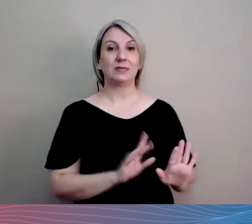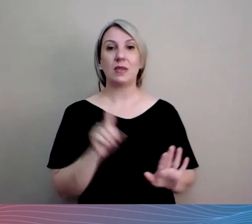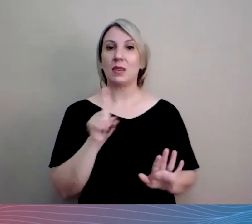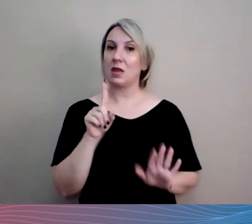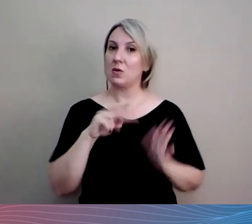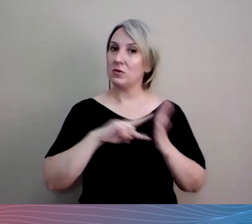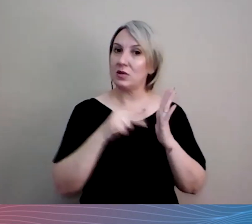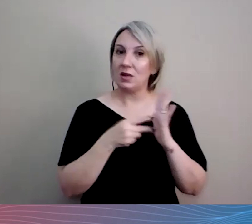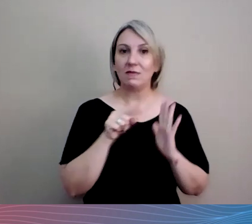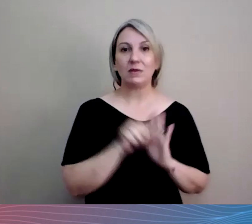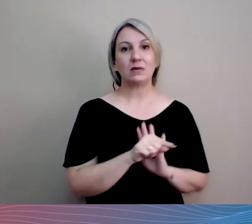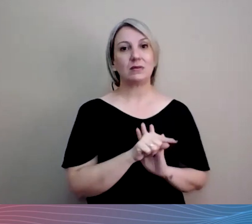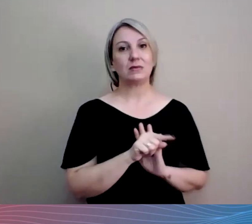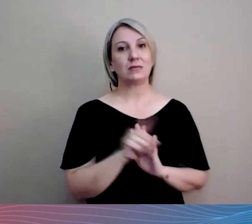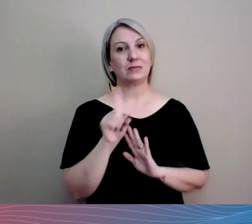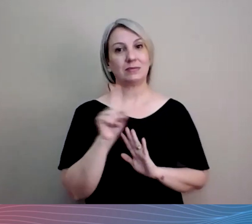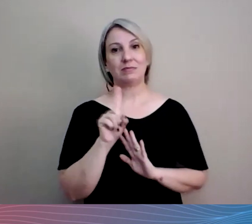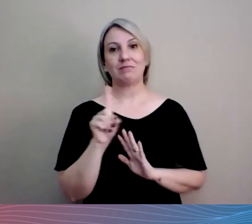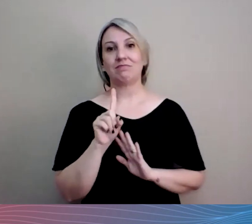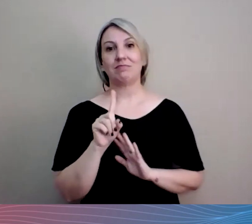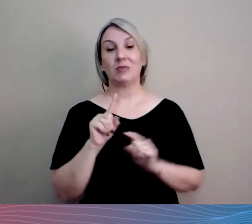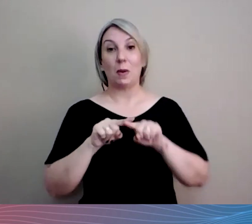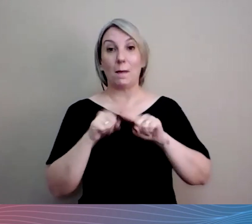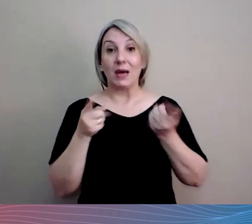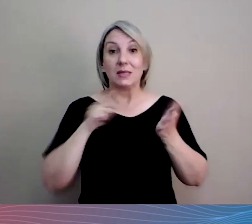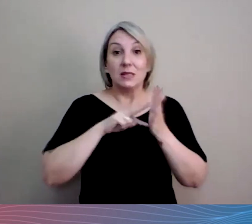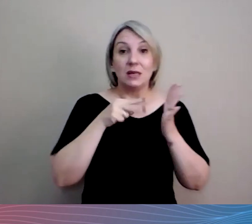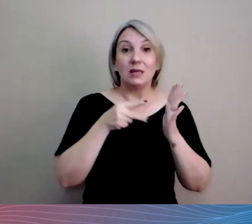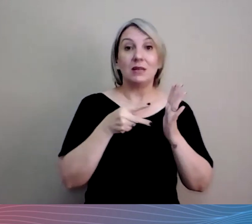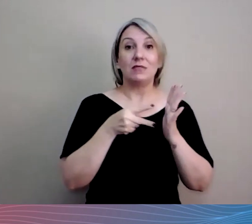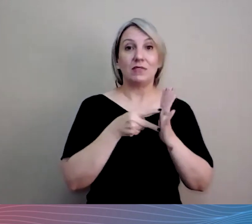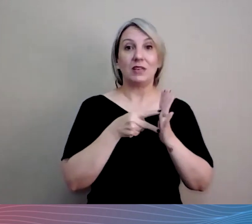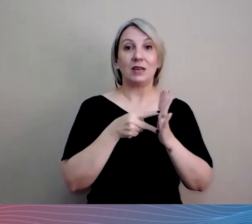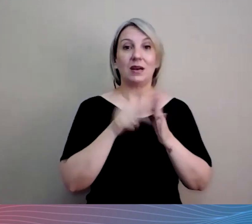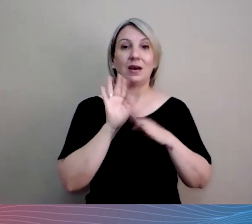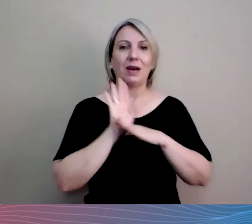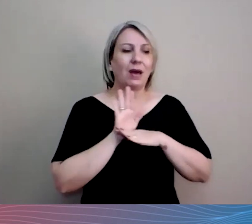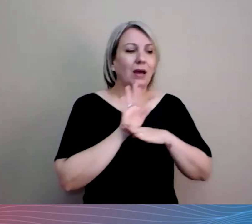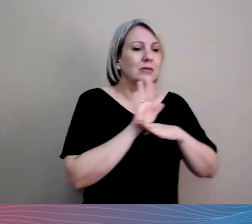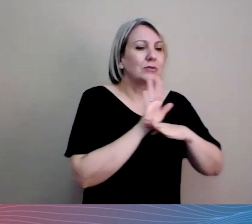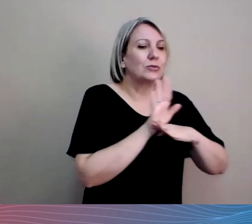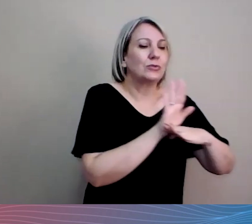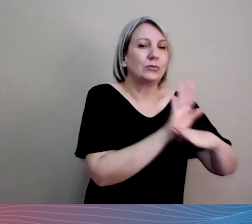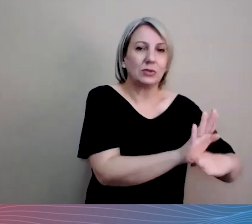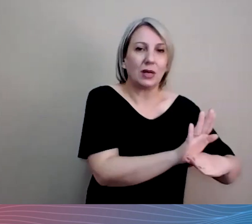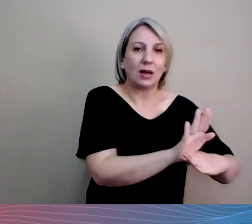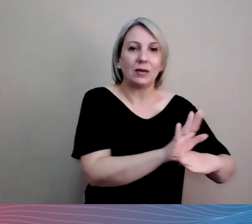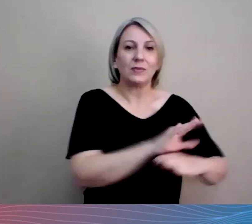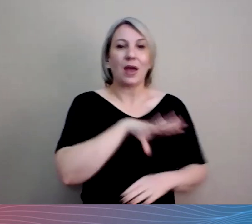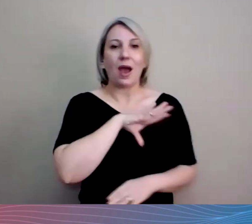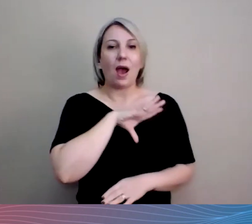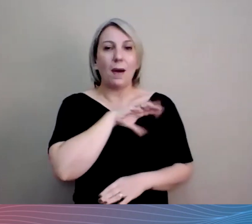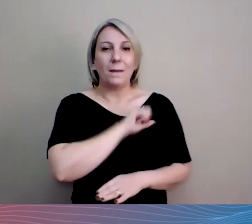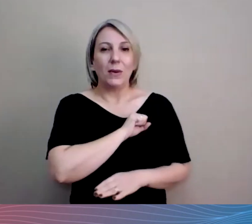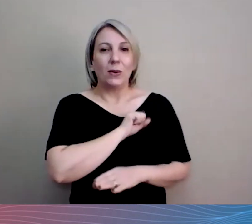aqui, irmãos, é dar suporte, é dar apoio, dar sustentação. Vamos